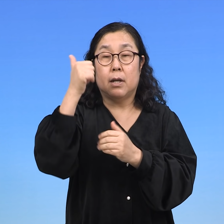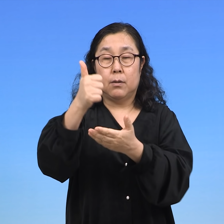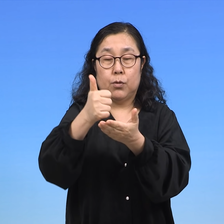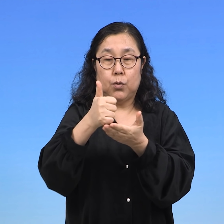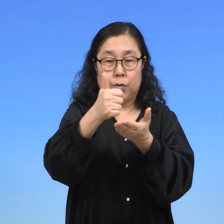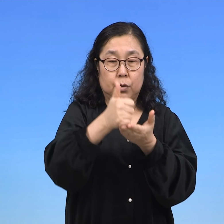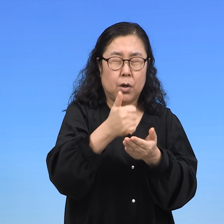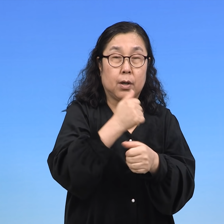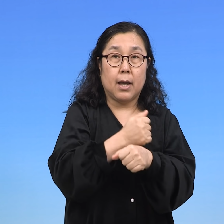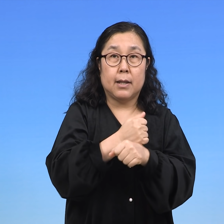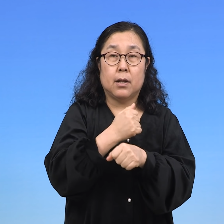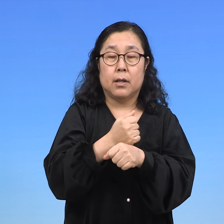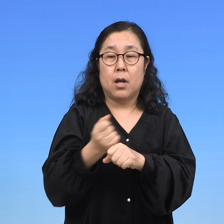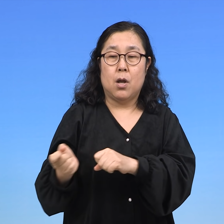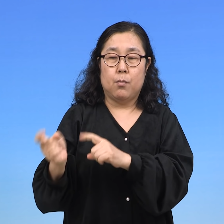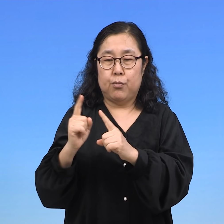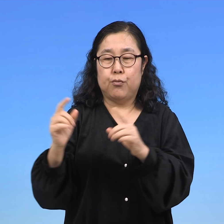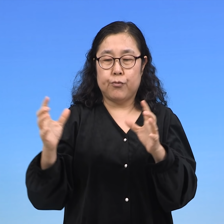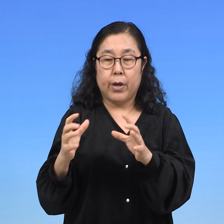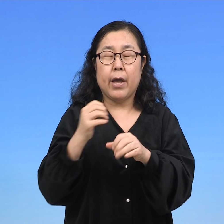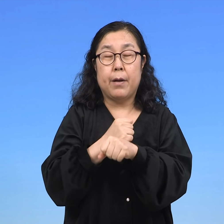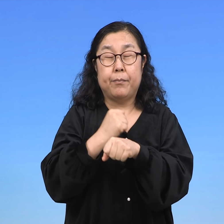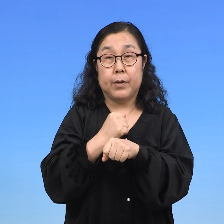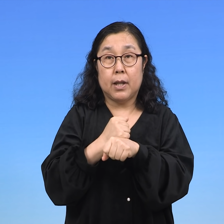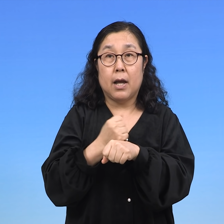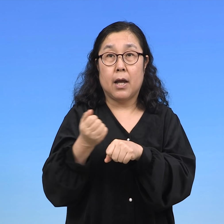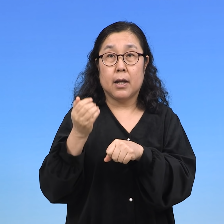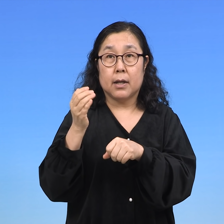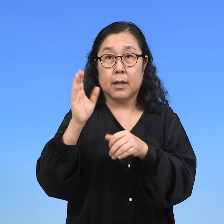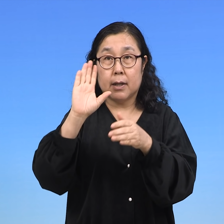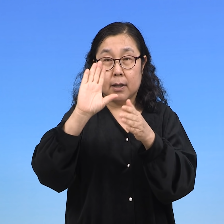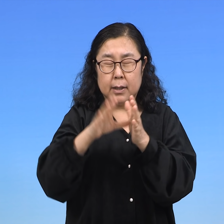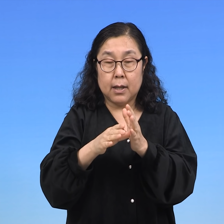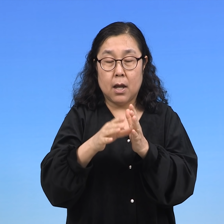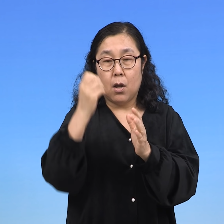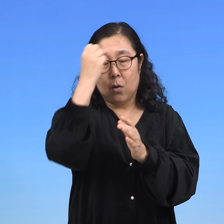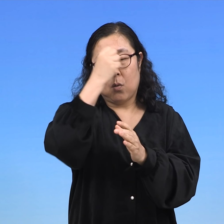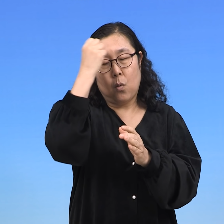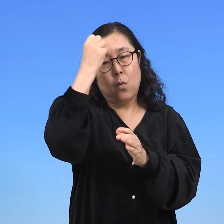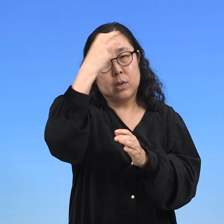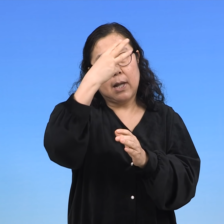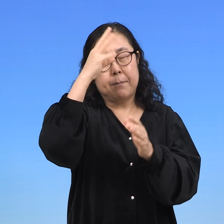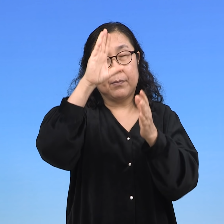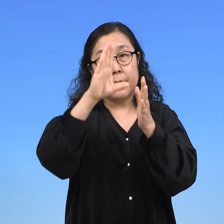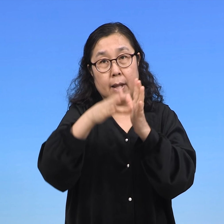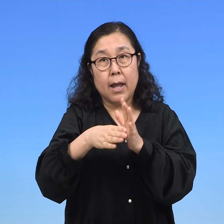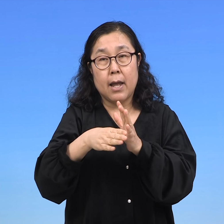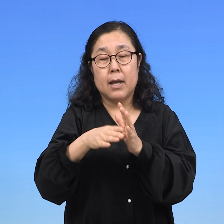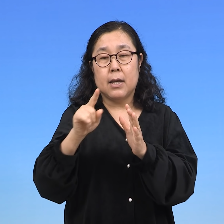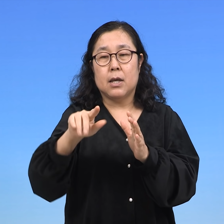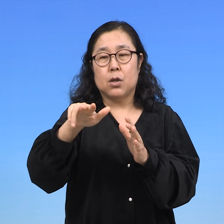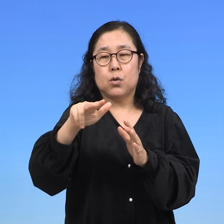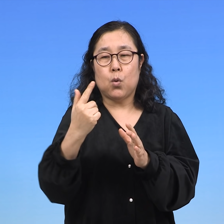초청해서 그 심령 부흥회 이런 걸 하지 않습니까? 근데 이 목사님이 고등학교 3학년 때 바로 이